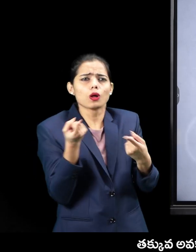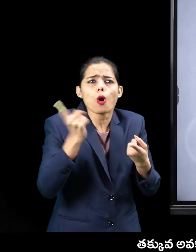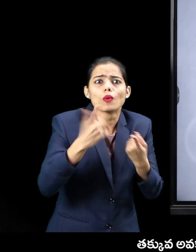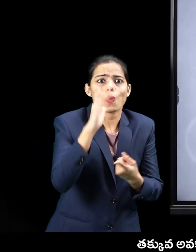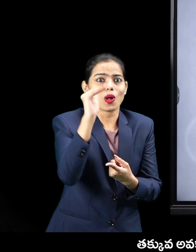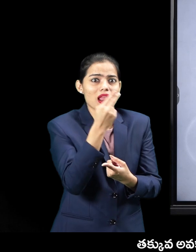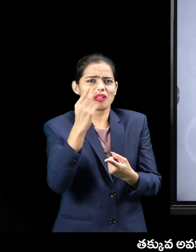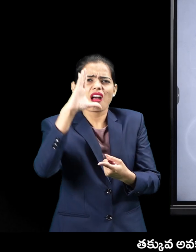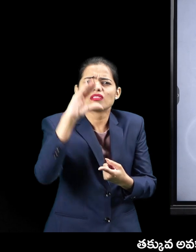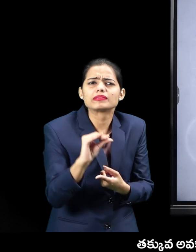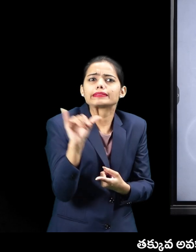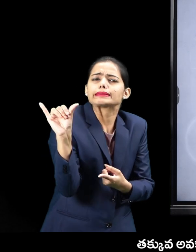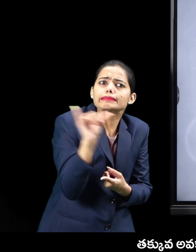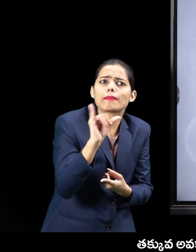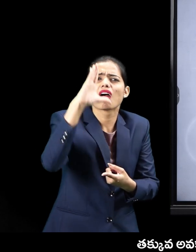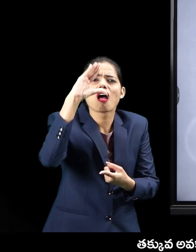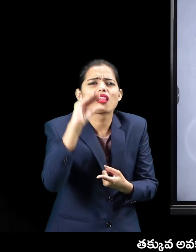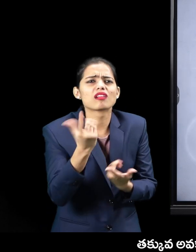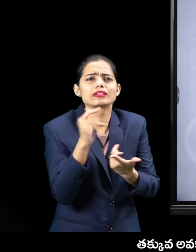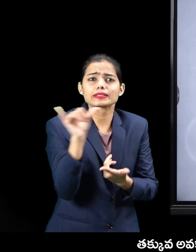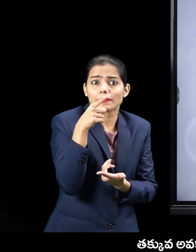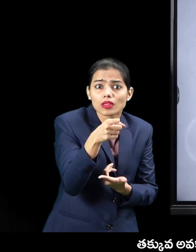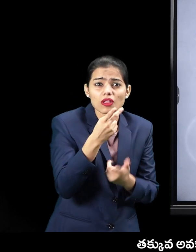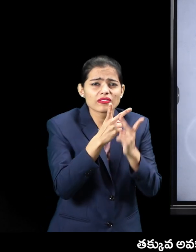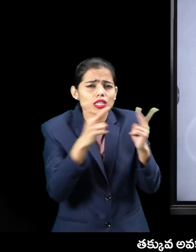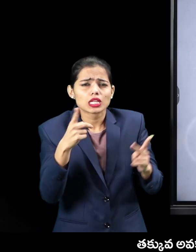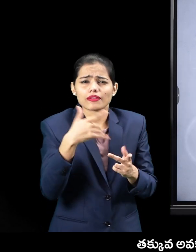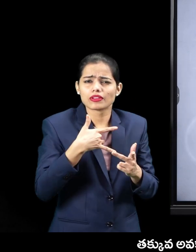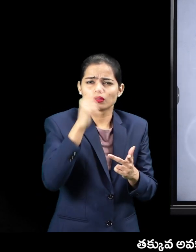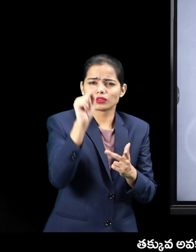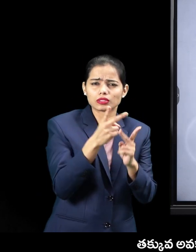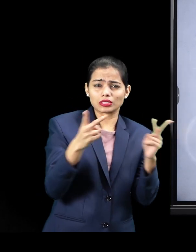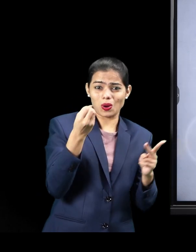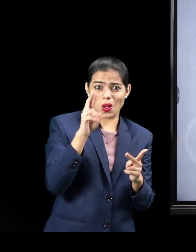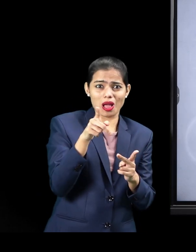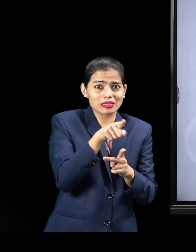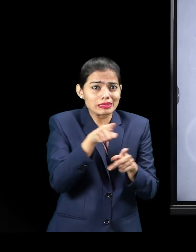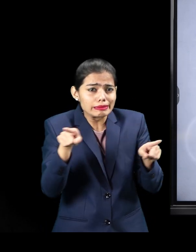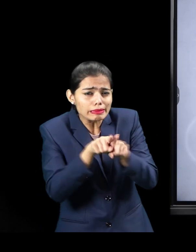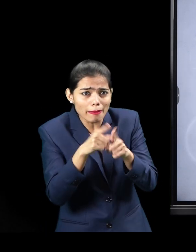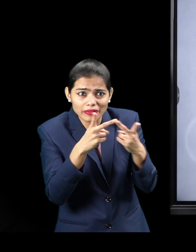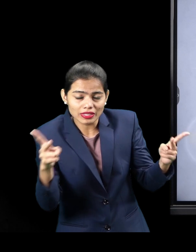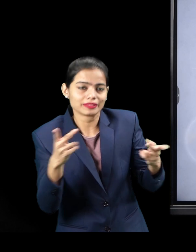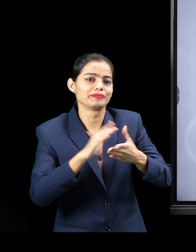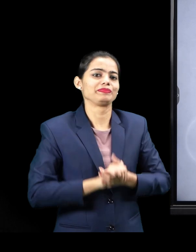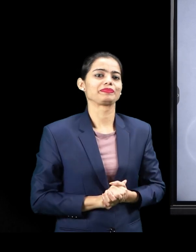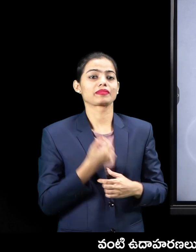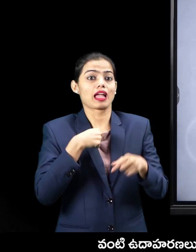సంఘటనలు. తక్కువ అవకాశం ఉన్న సంఘటనను తక్కువ సంభావ్యత సంఘటన లేదా అసంభవమైన సంఘటన